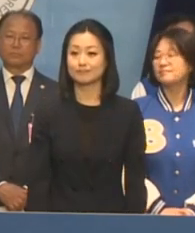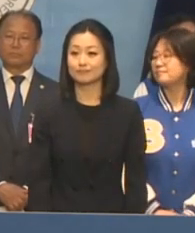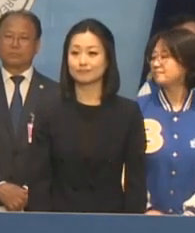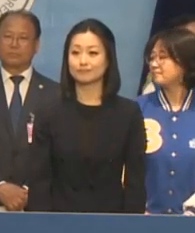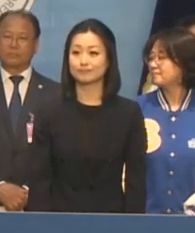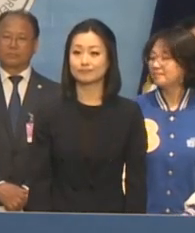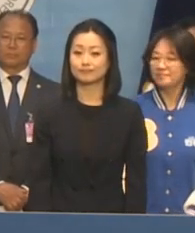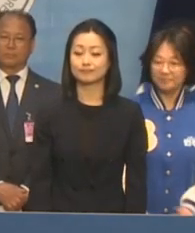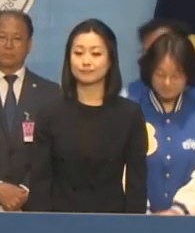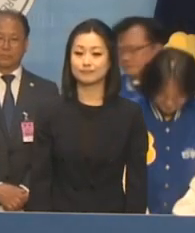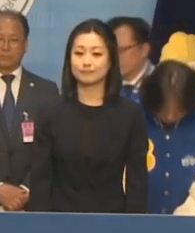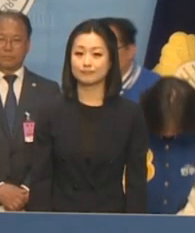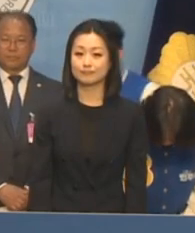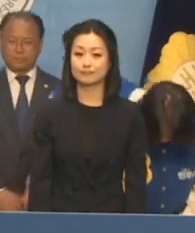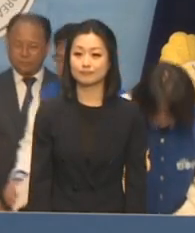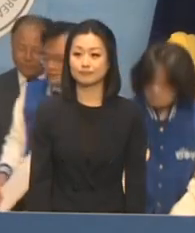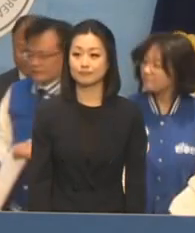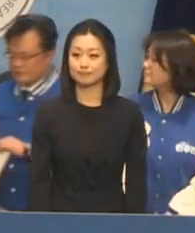감사드립니다